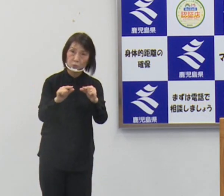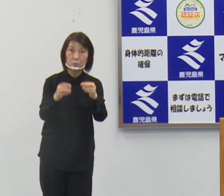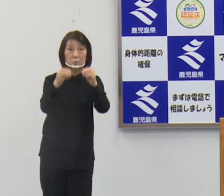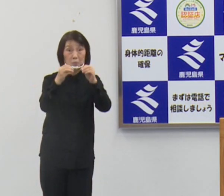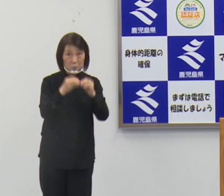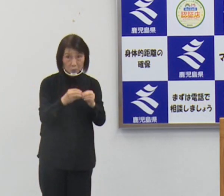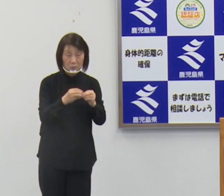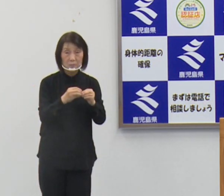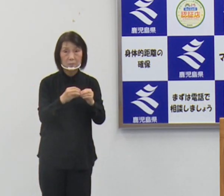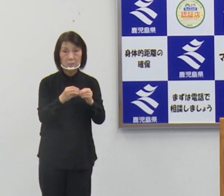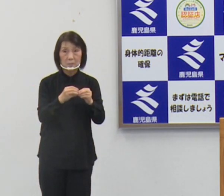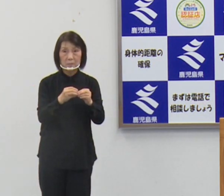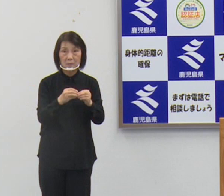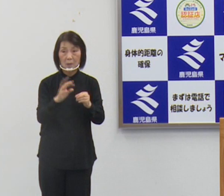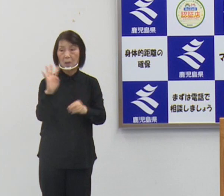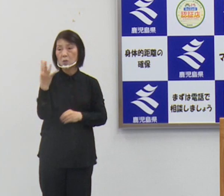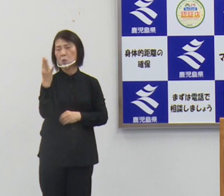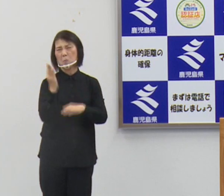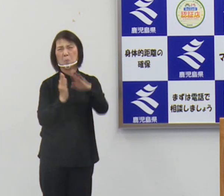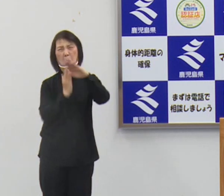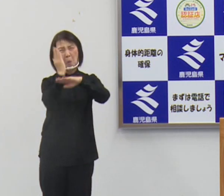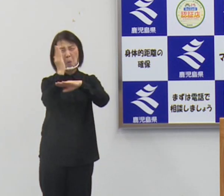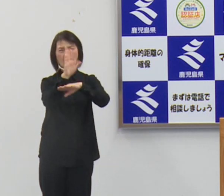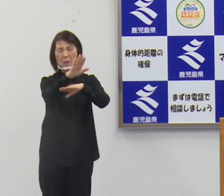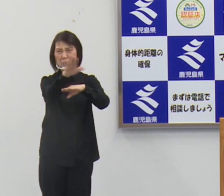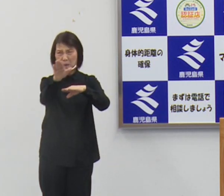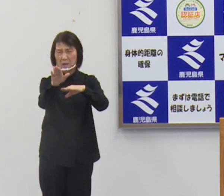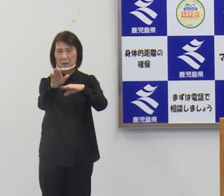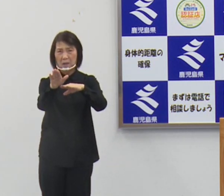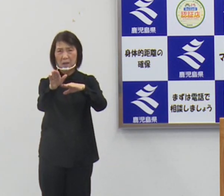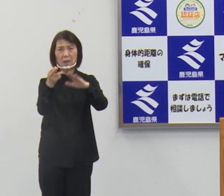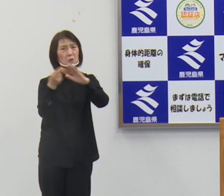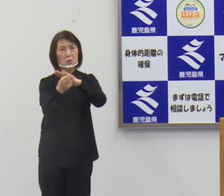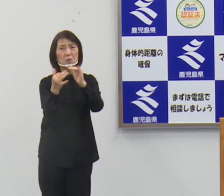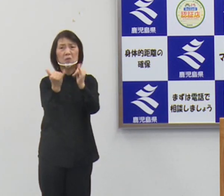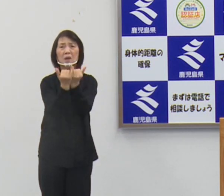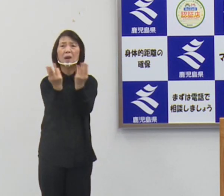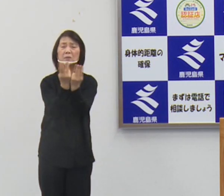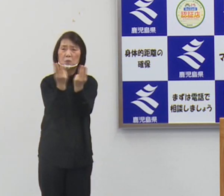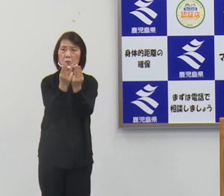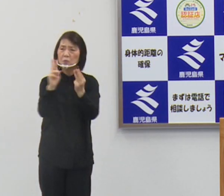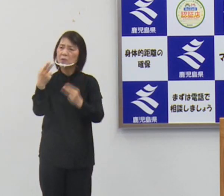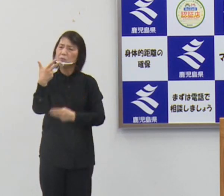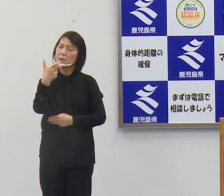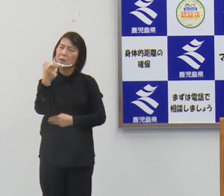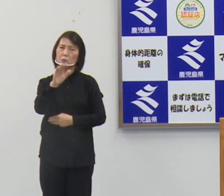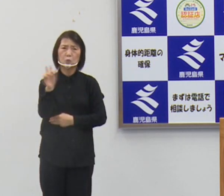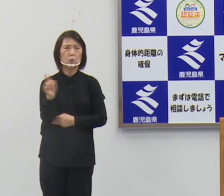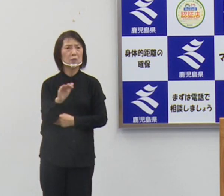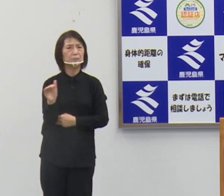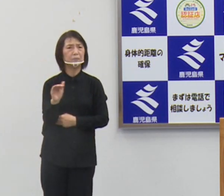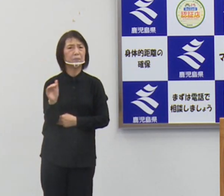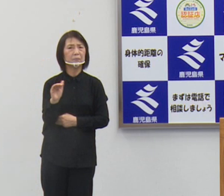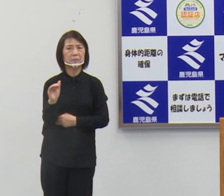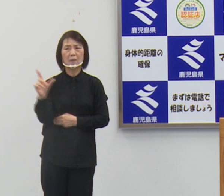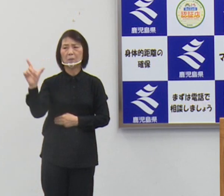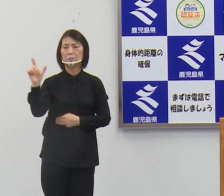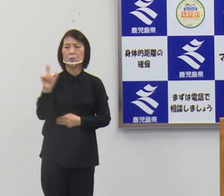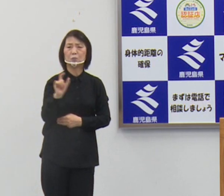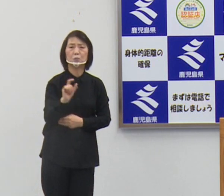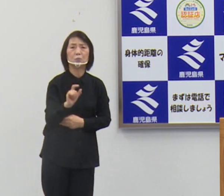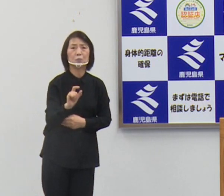い400人を超えていた入院者数が270人台に減少